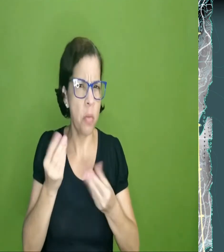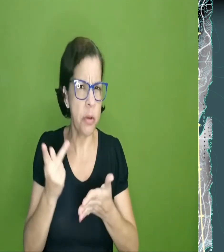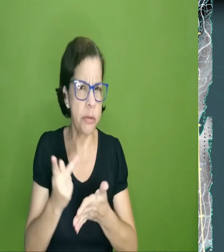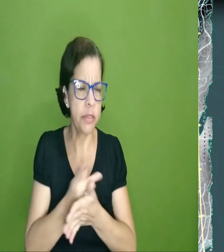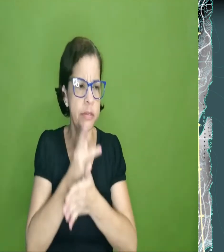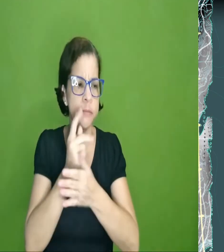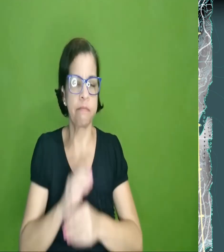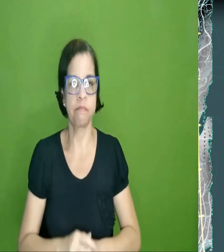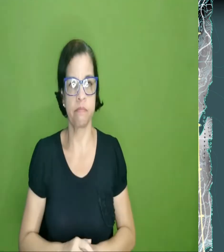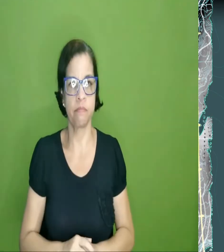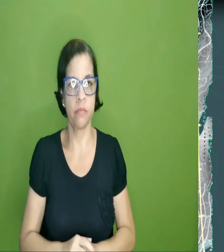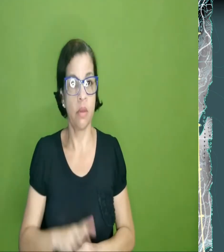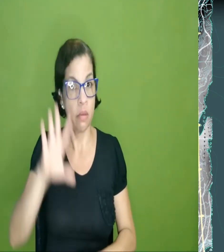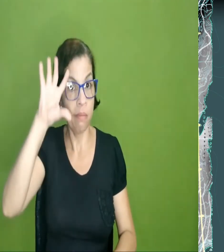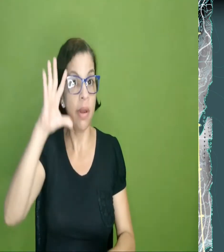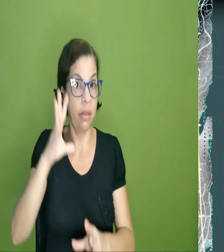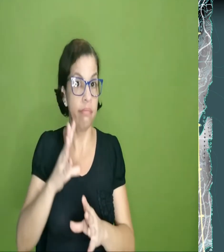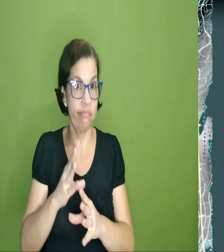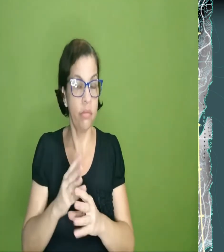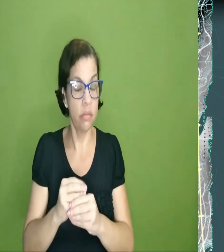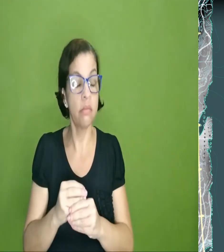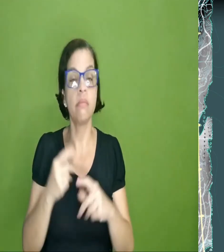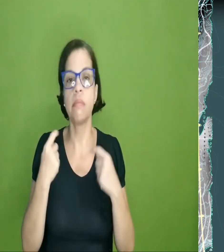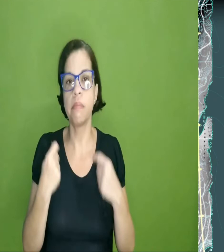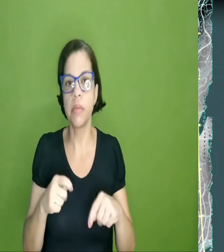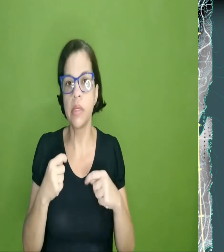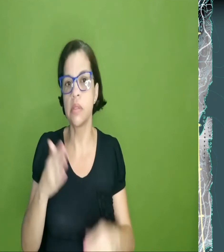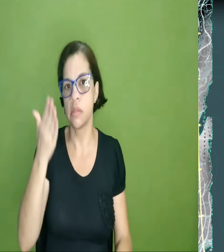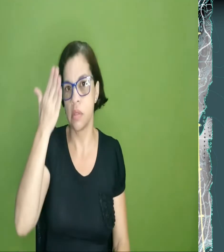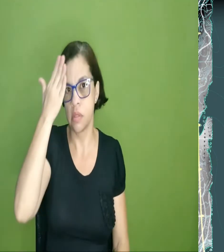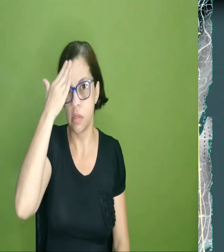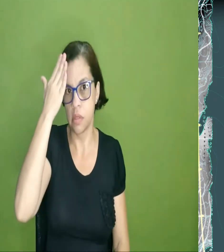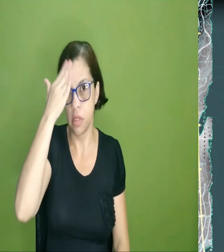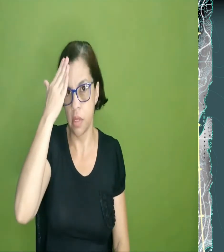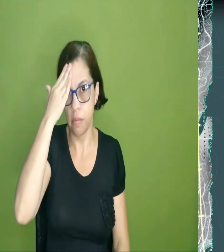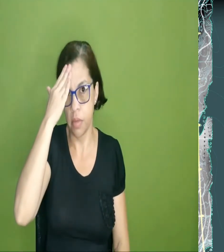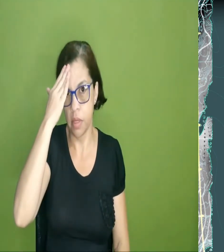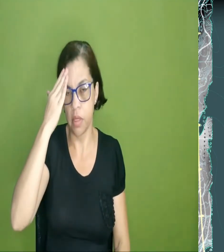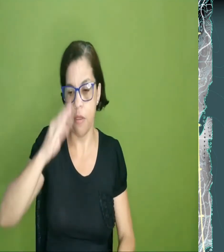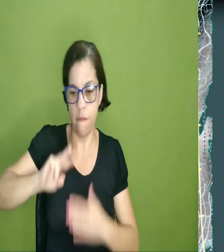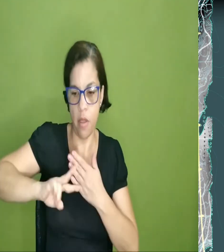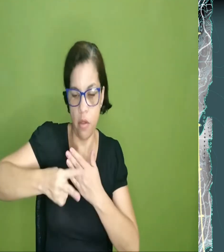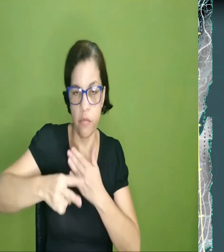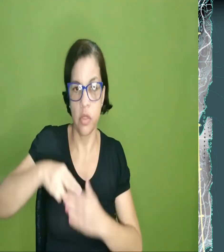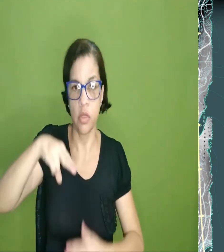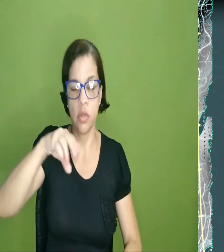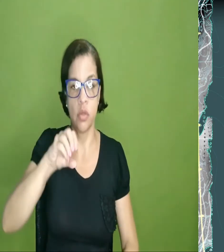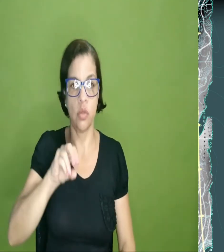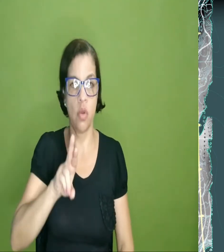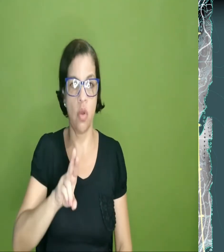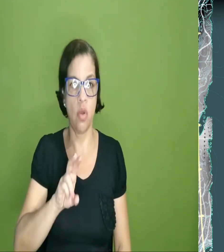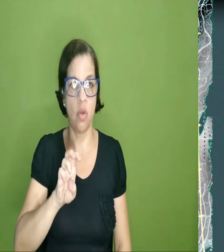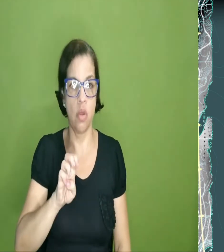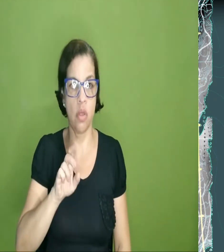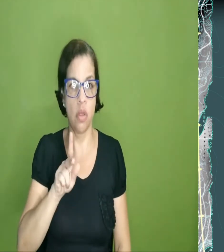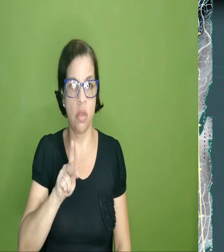Para compreendermos isso, precisamos saber que que o efeito da norepinefrina